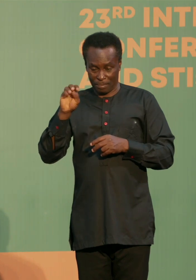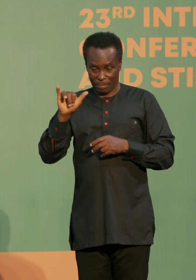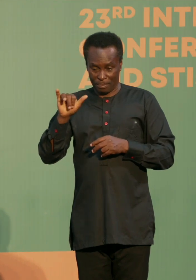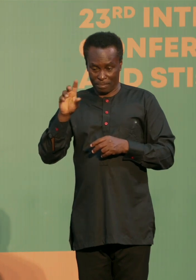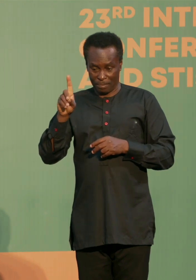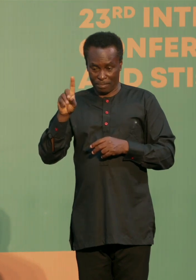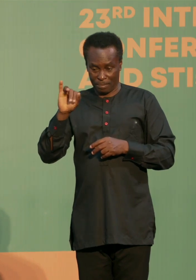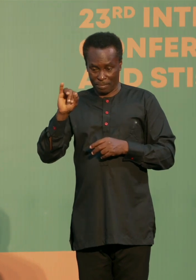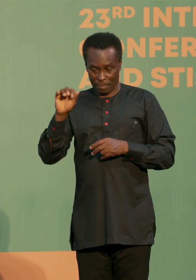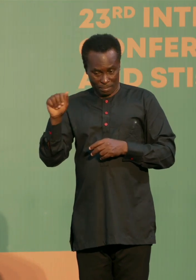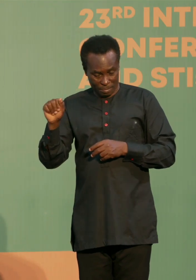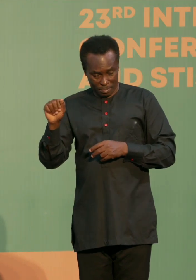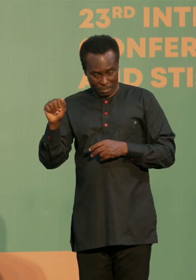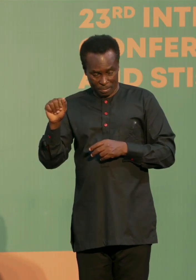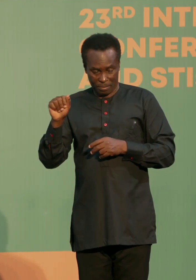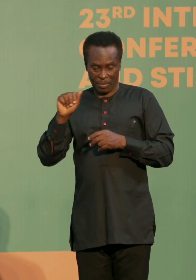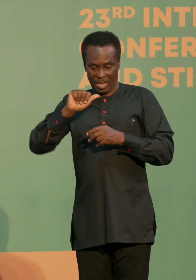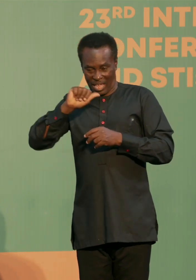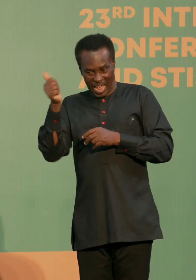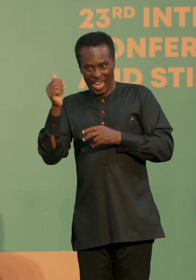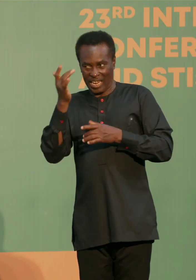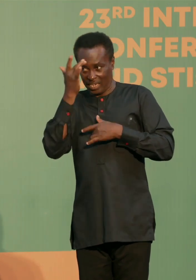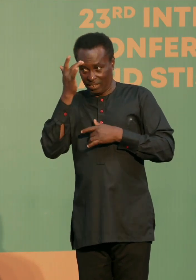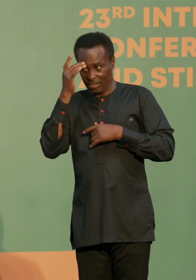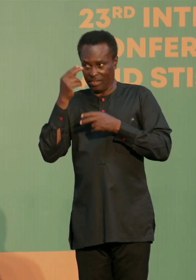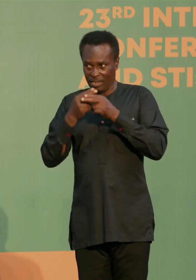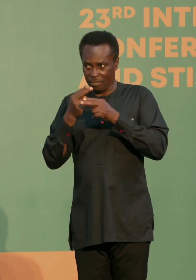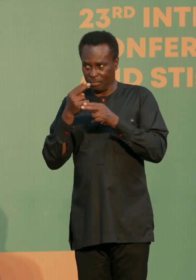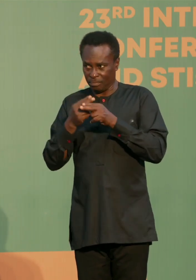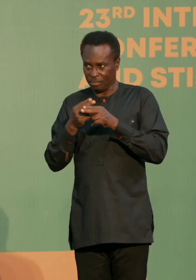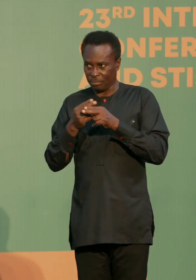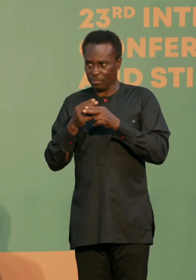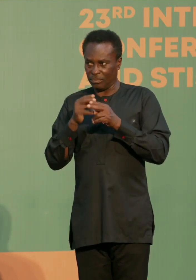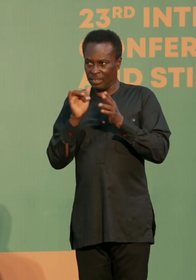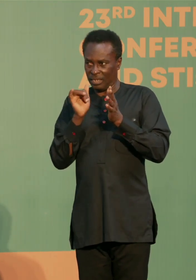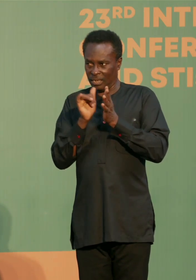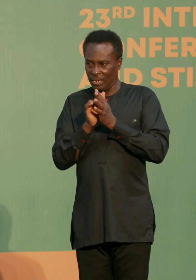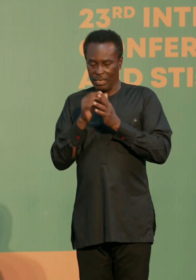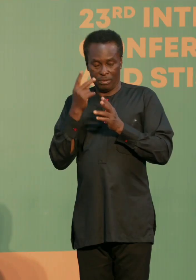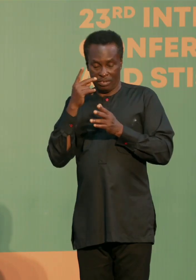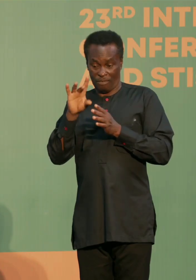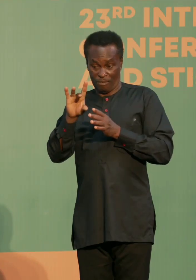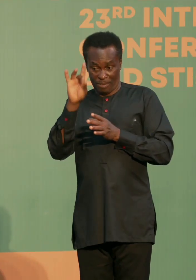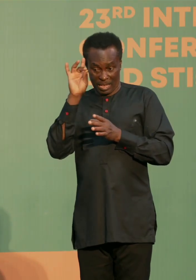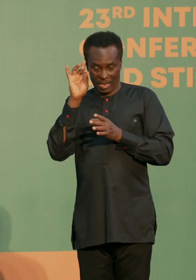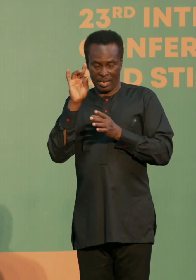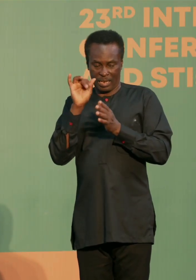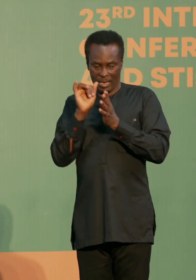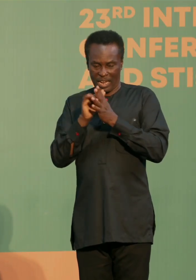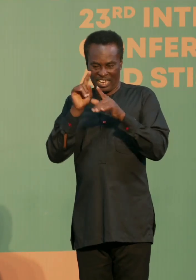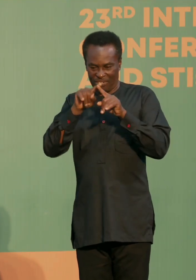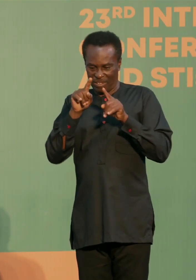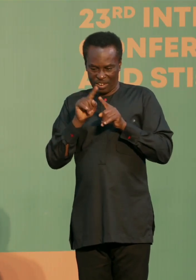0,3% de Neisseria gonorrhoeae, 5,2% de trichomonas vaginalis.